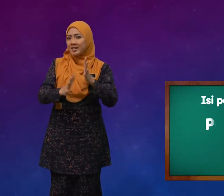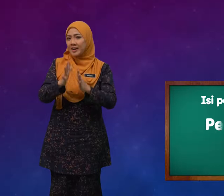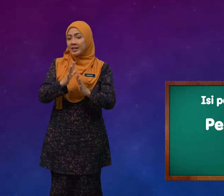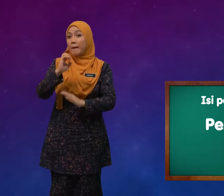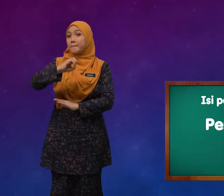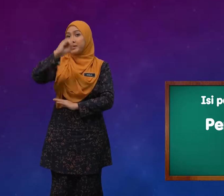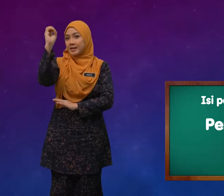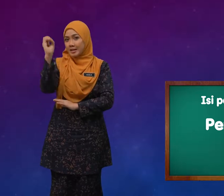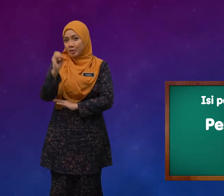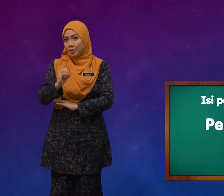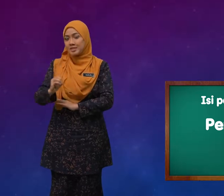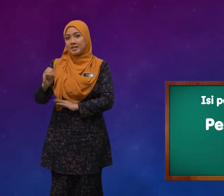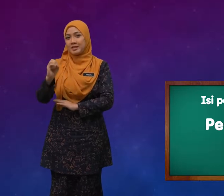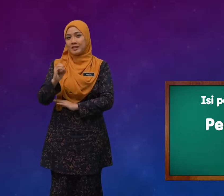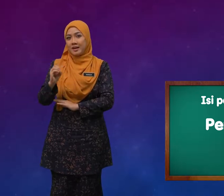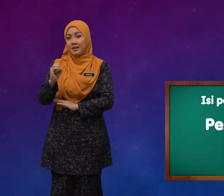Isyarat peratus ialah